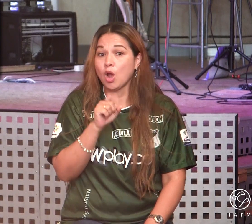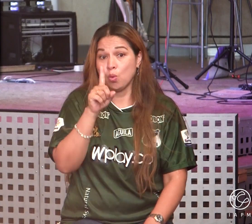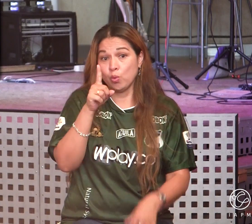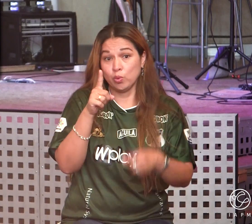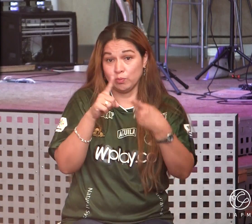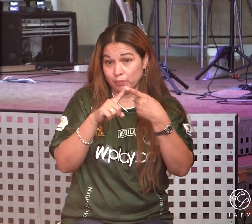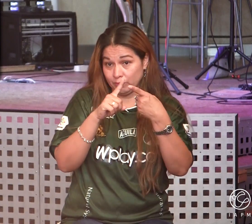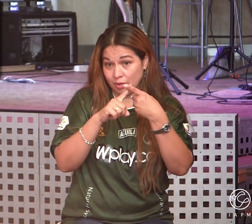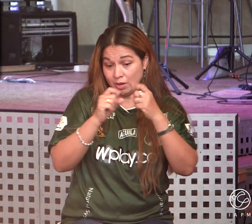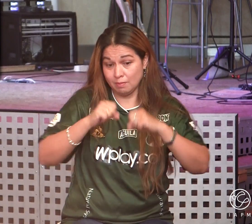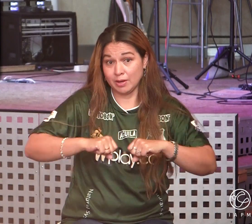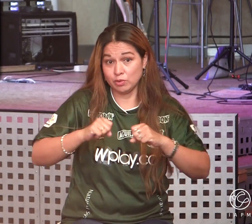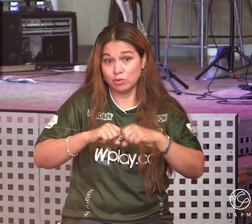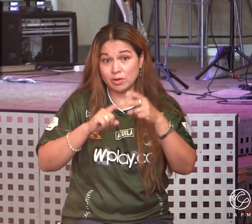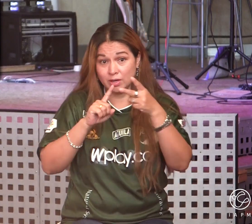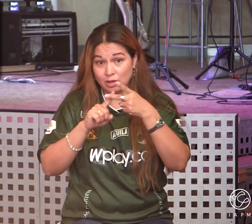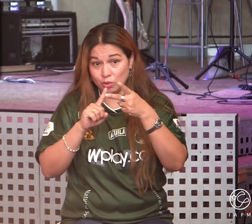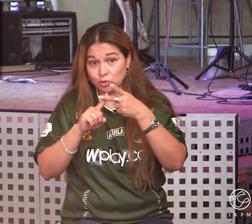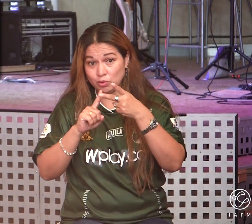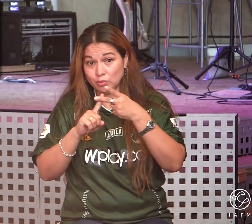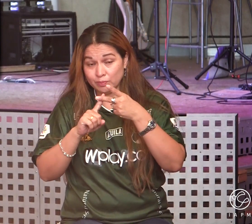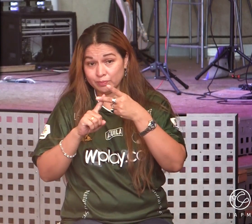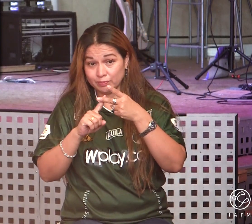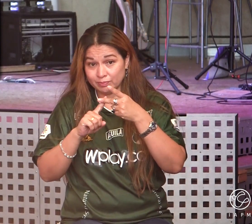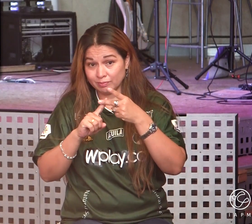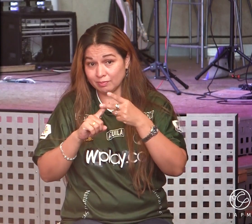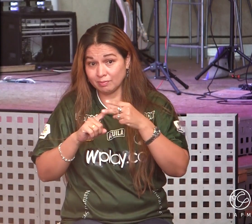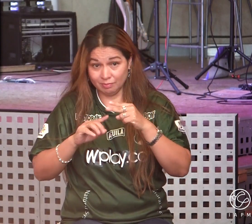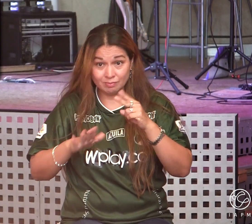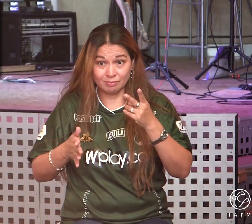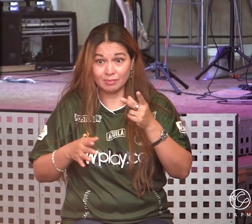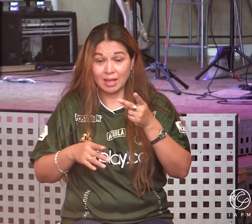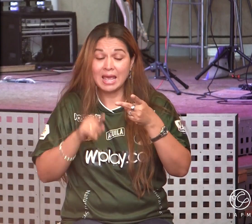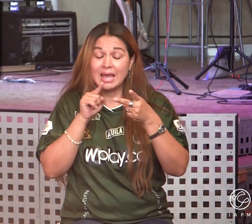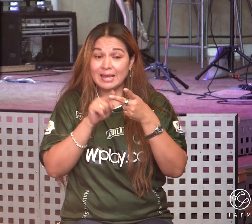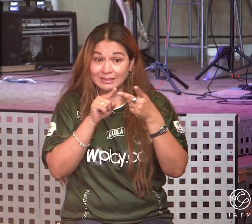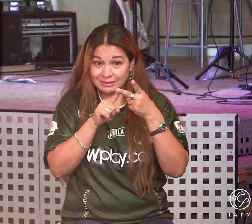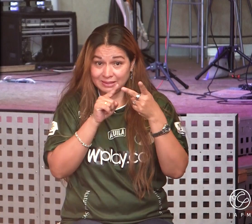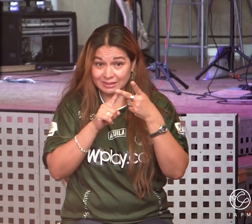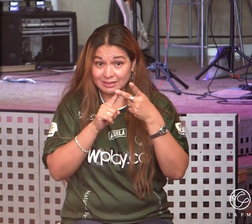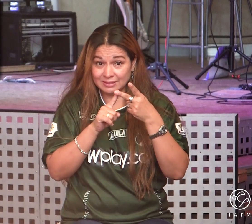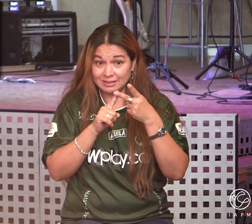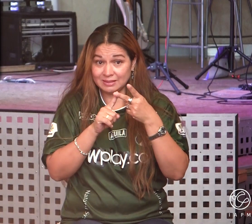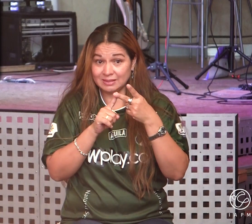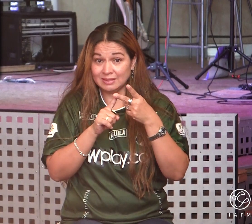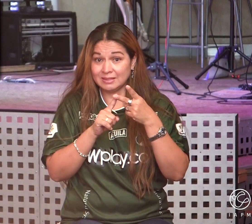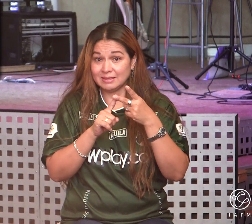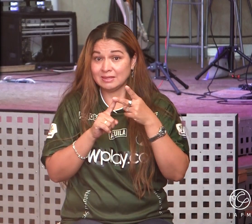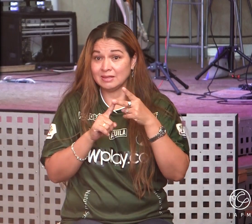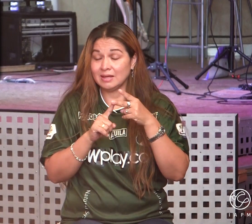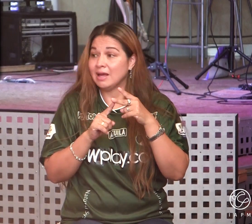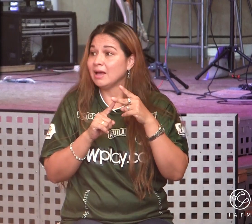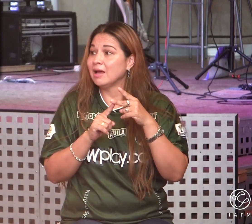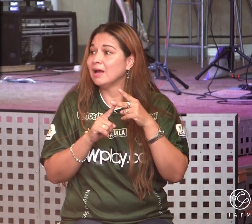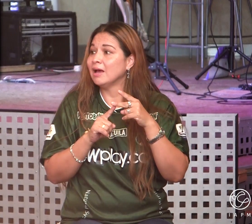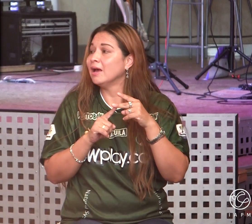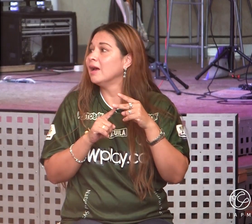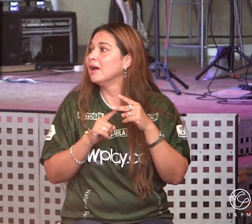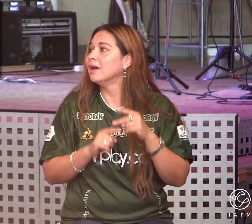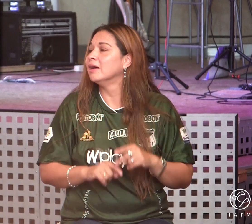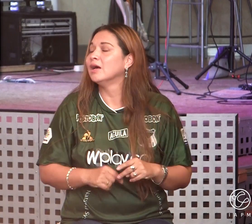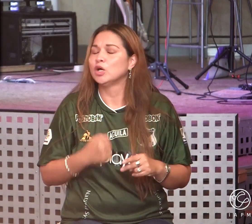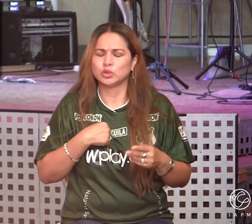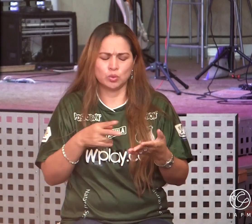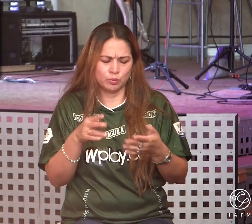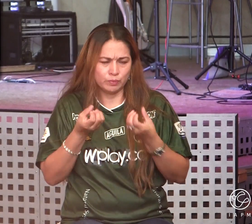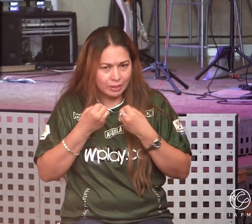llamado el pródigo. Y bueno, lo fue. Pero hace muchos años me abrió mi corazón y mi mente cuando